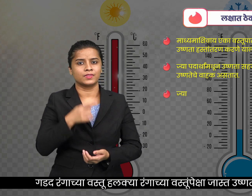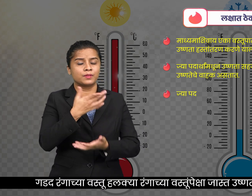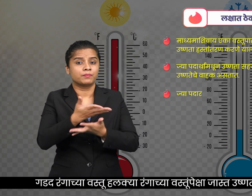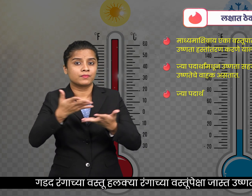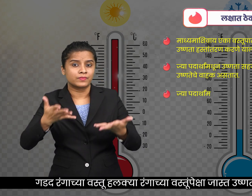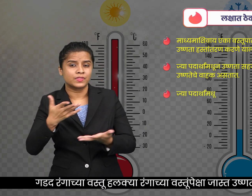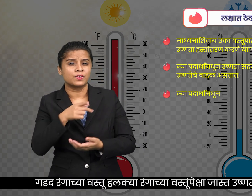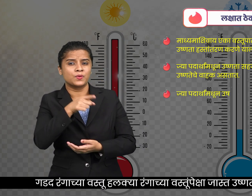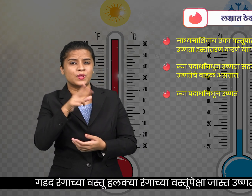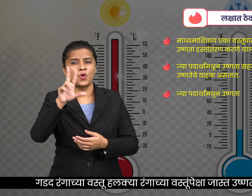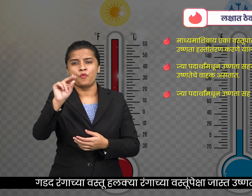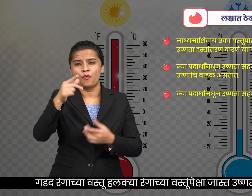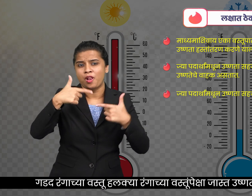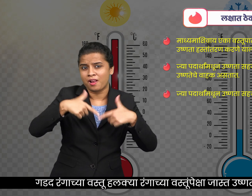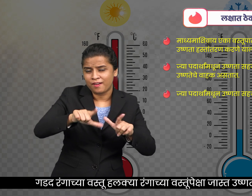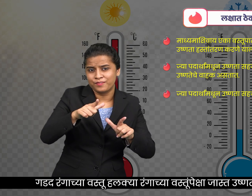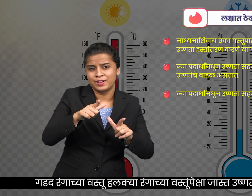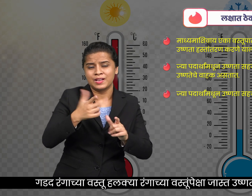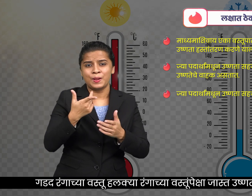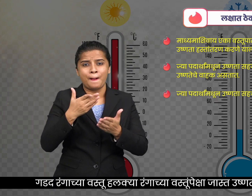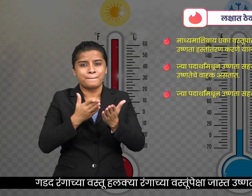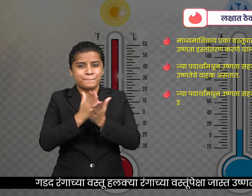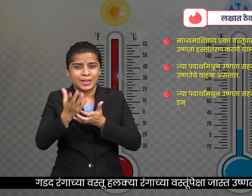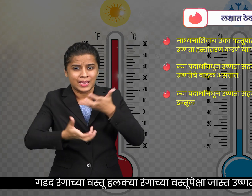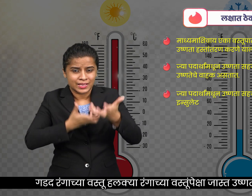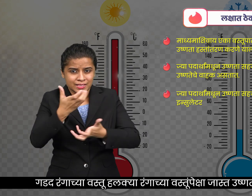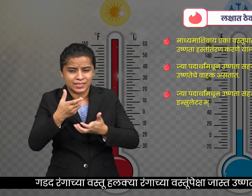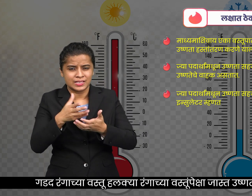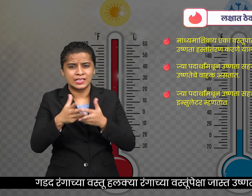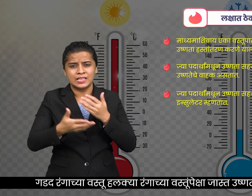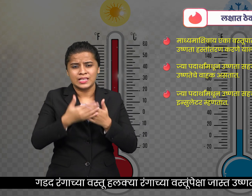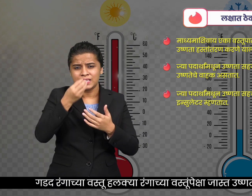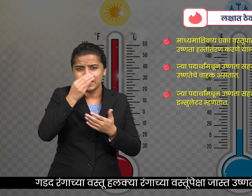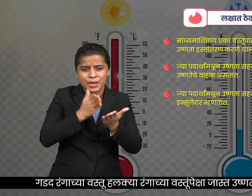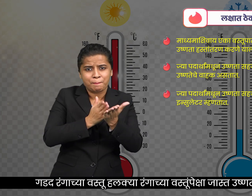गडद रंगाच्या वस्तू हलक्या रंगाच्या वस्तूंपेक्षा जास्त उष्णता शोषून घेतात.